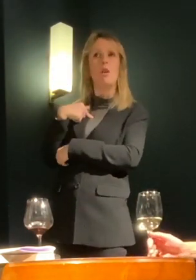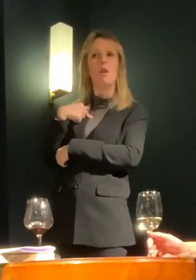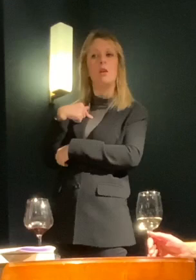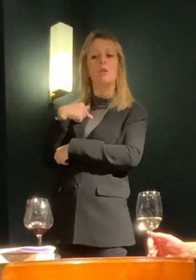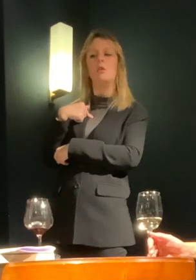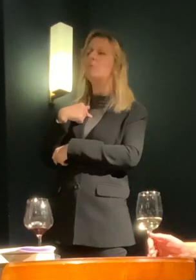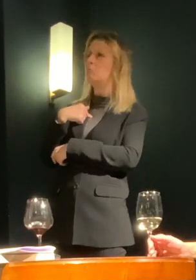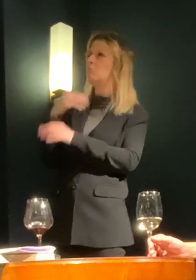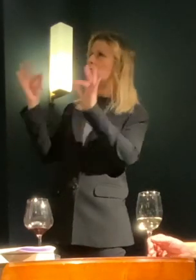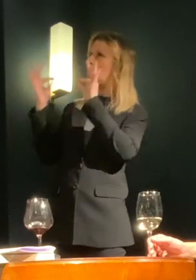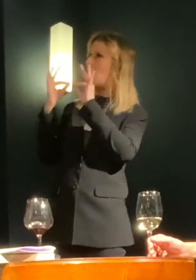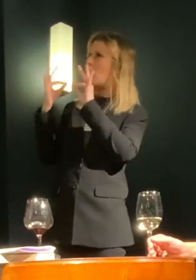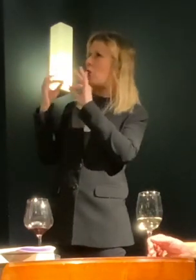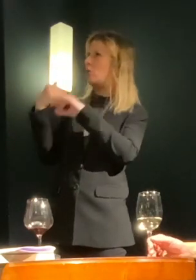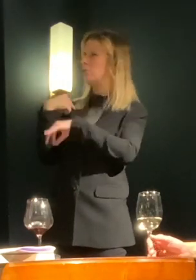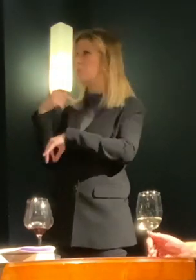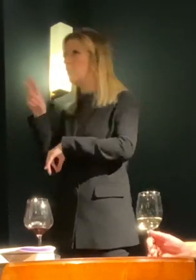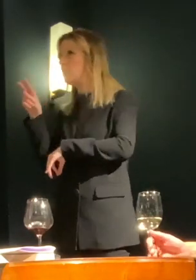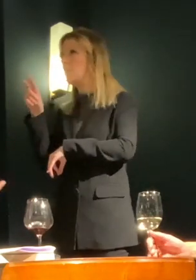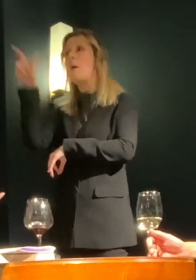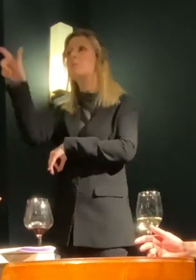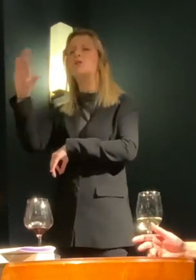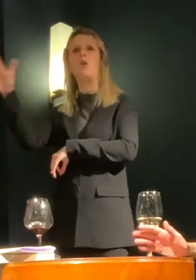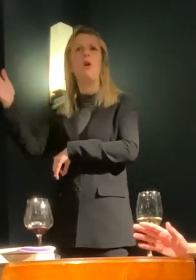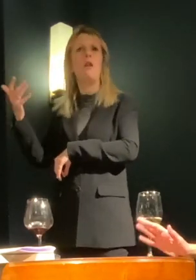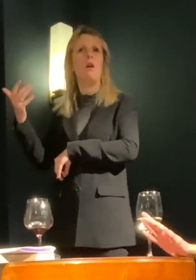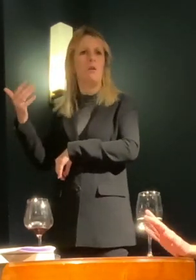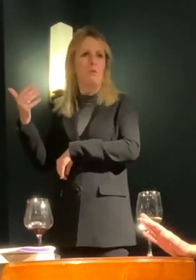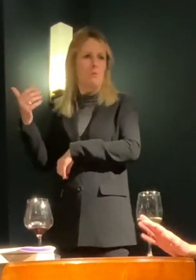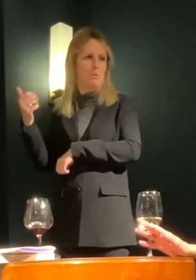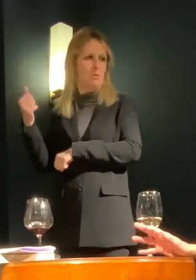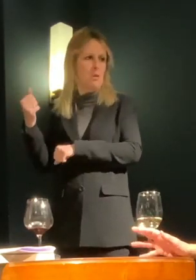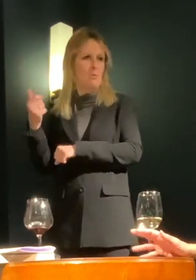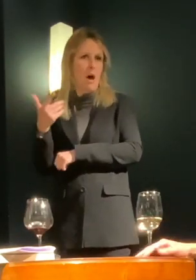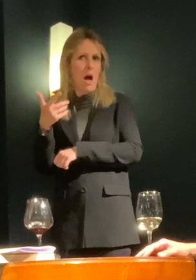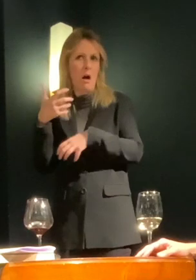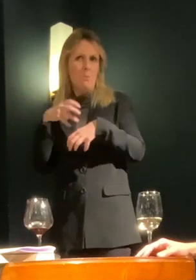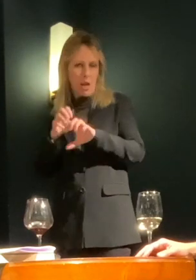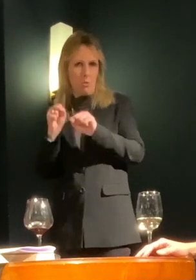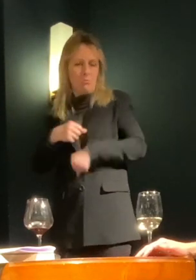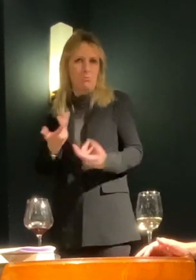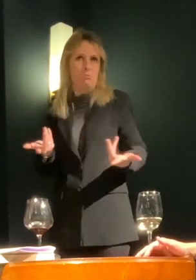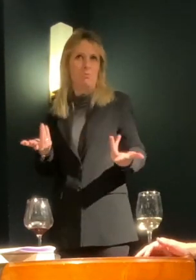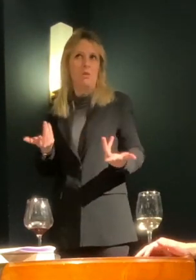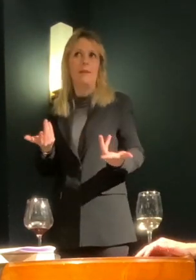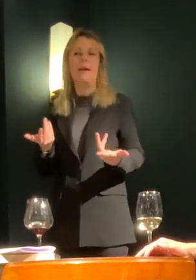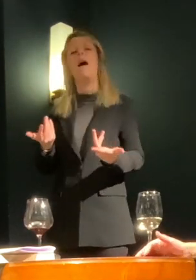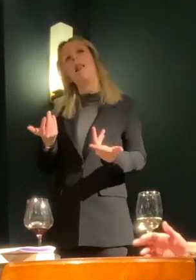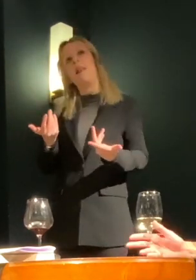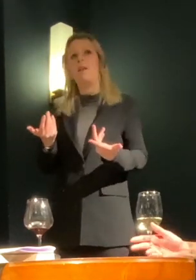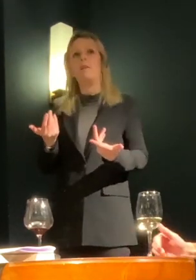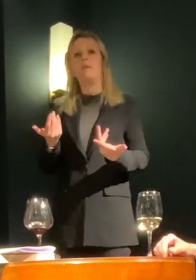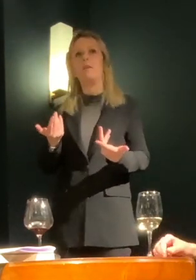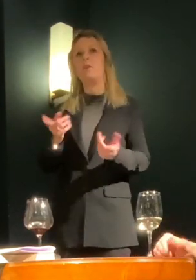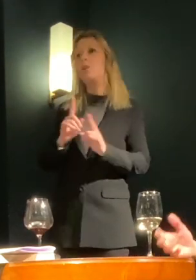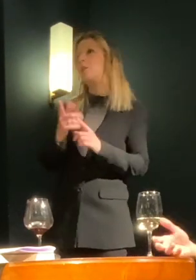quelle aspettative e l'altra persona ti dice quindi... potevi anche fare meno fatica. E da una parte questa tu